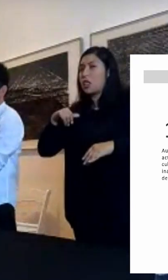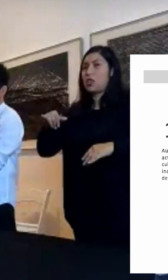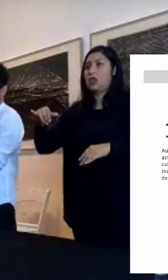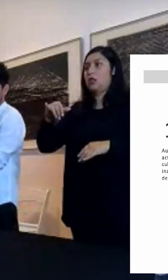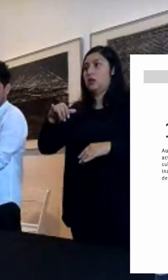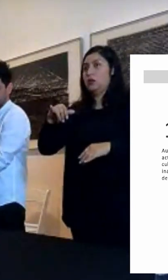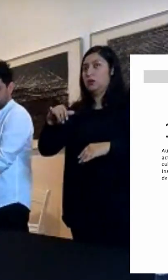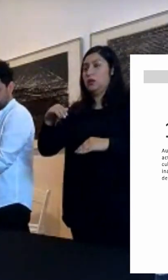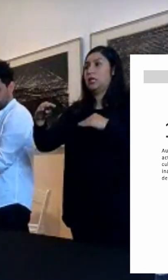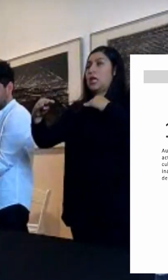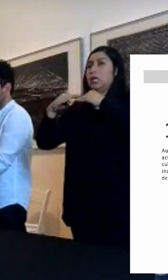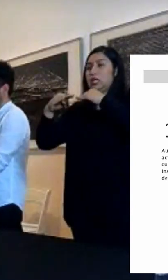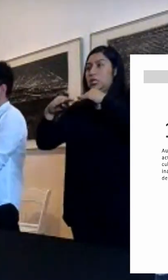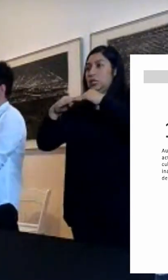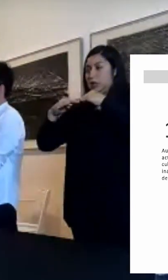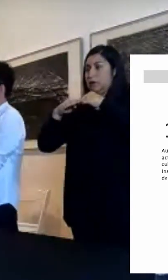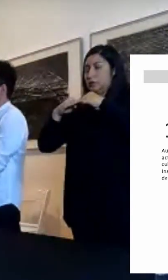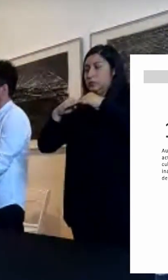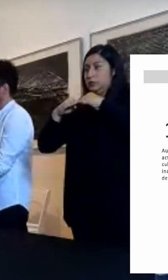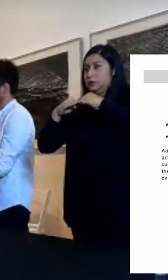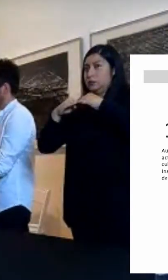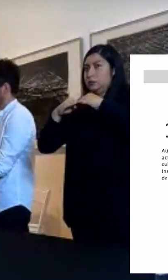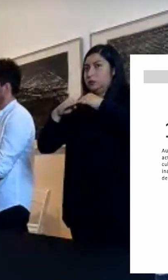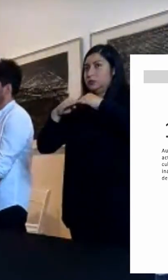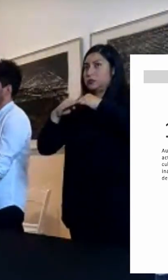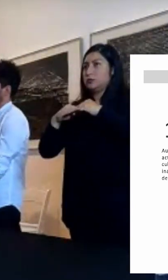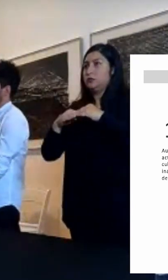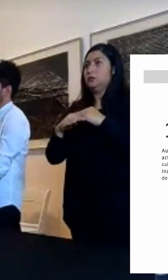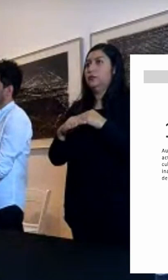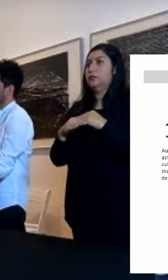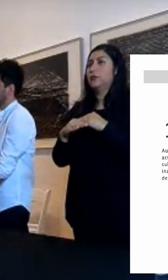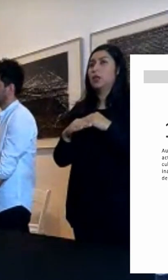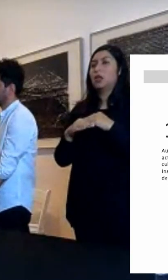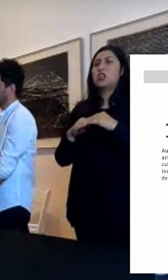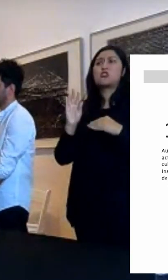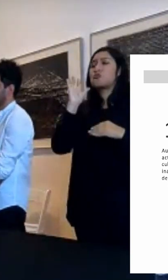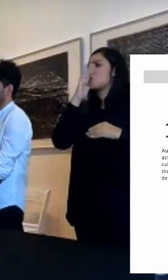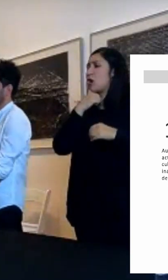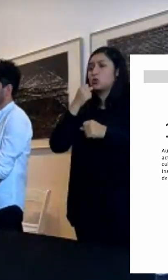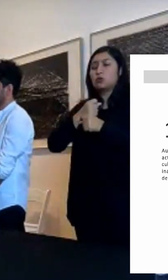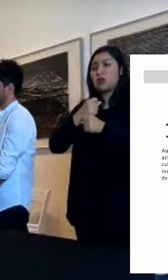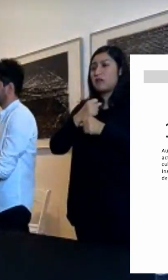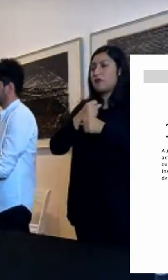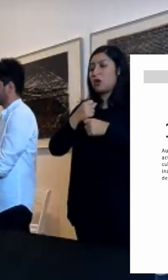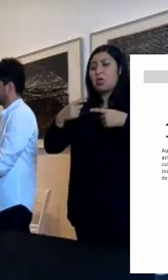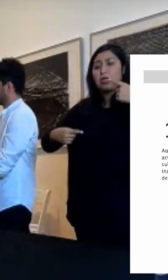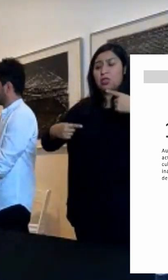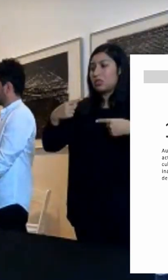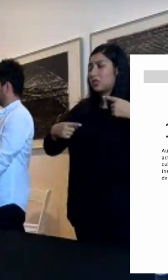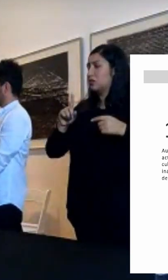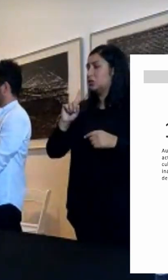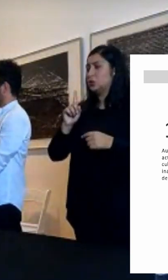y equitativamente. No hemos hecho un trabajo competitivo de parecer más unos que otros, sino que